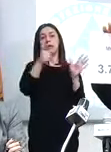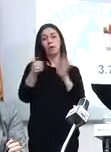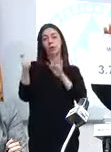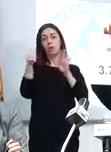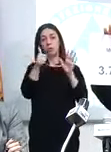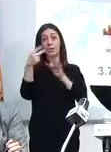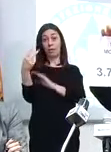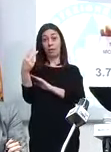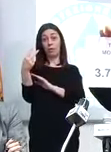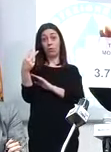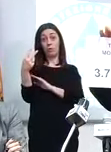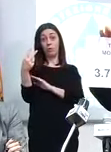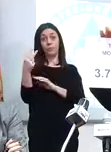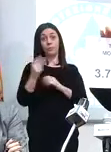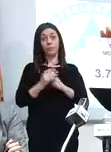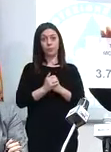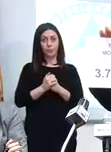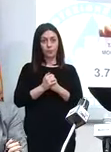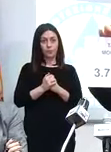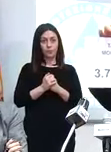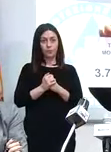32.662 test.